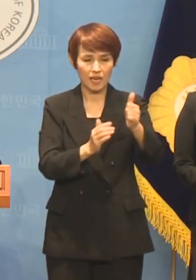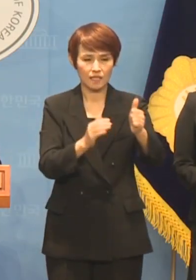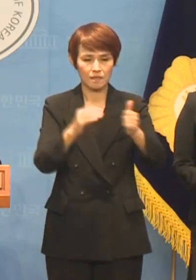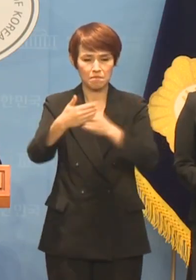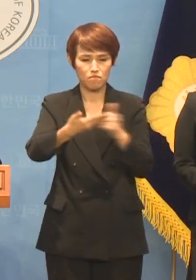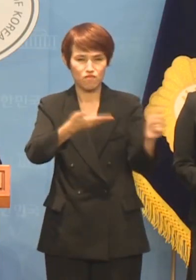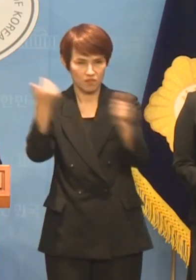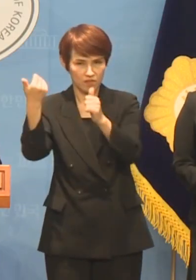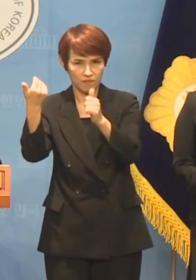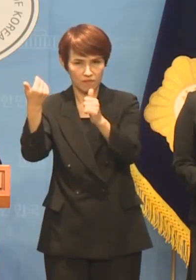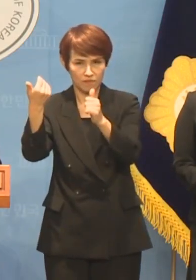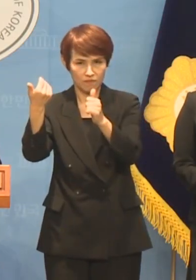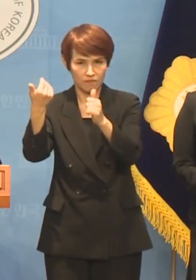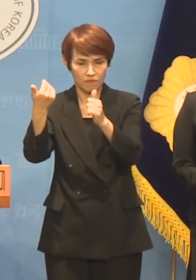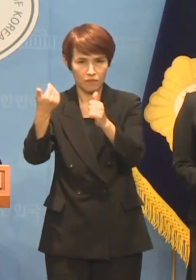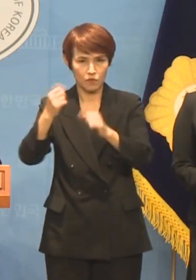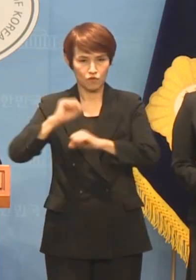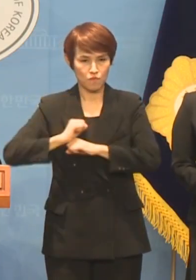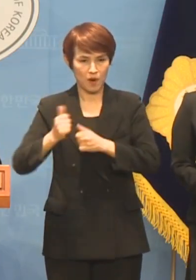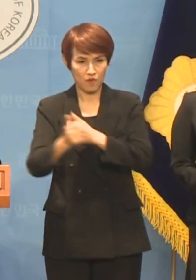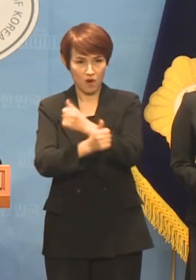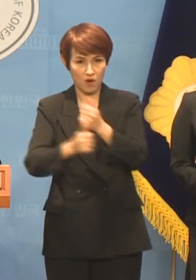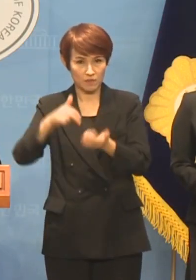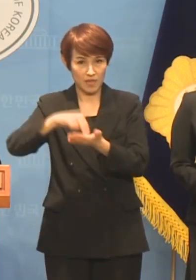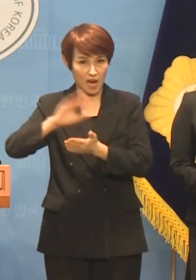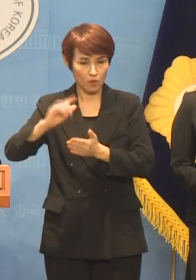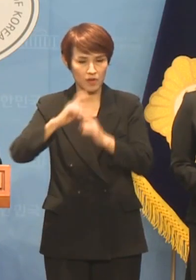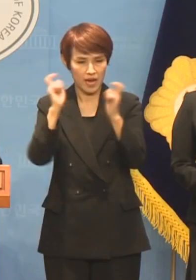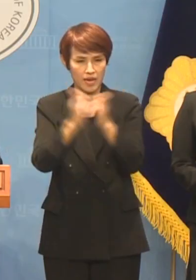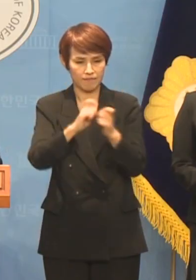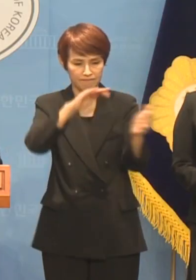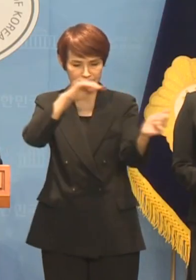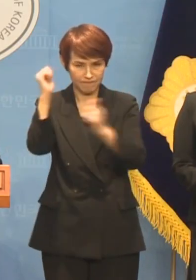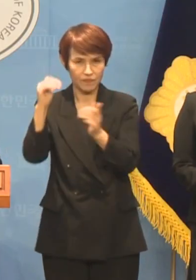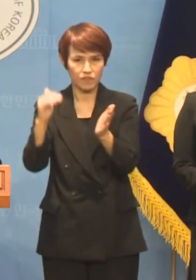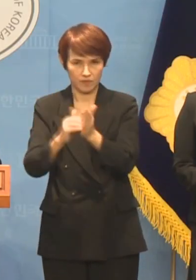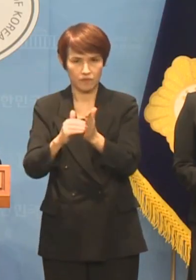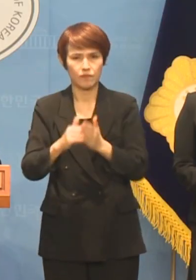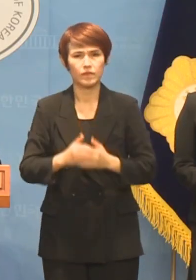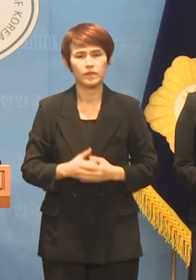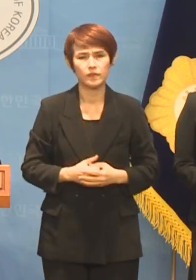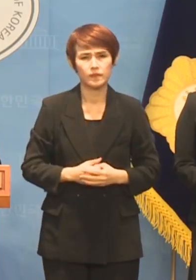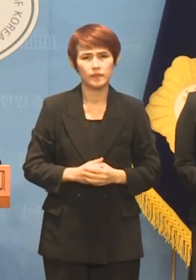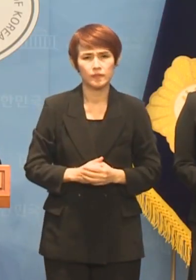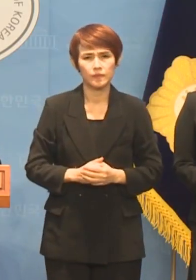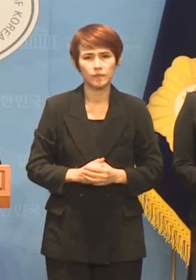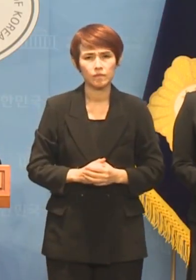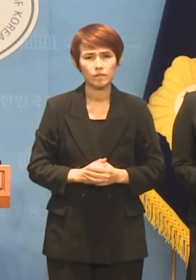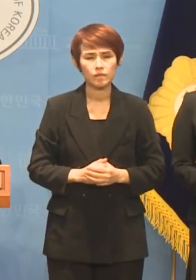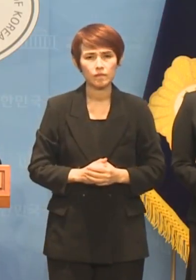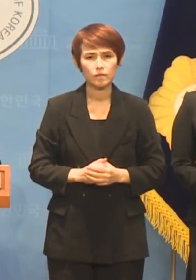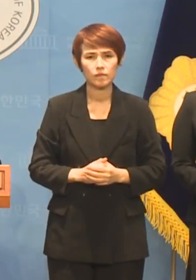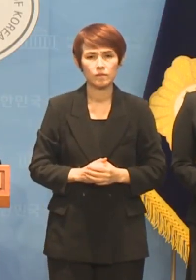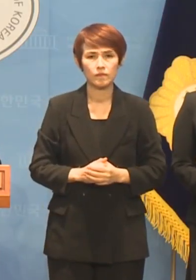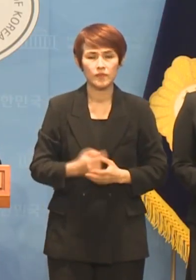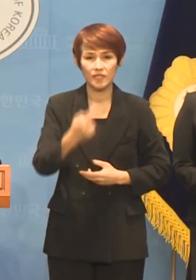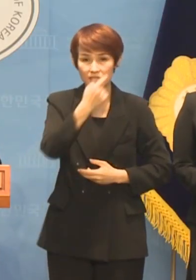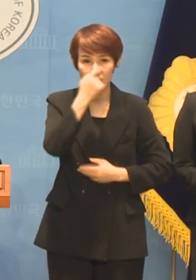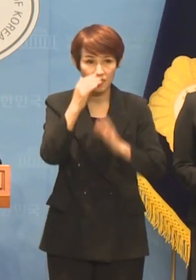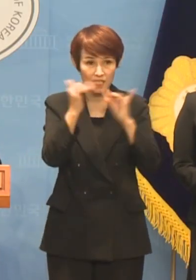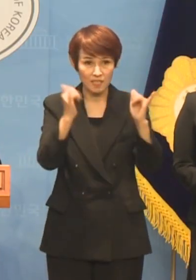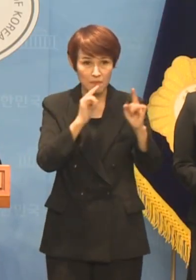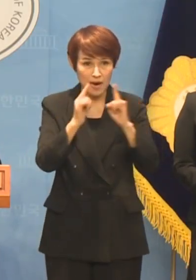불렀습니다. 국방위원회 차원이 아닌 개인적인 면담을 한 것입니다. 이는 증인의